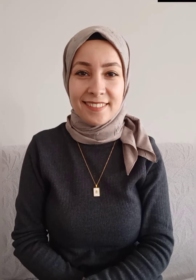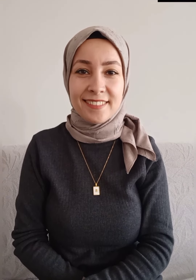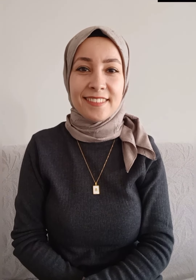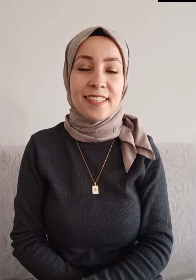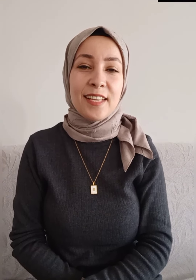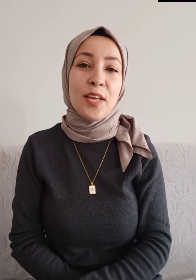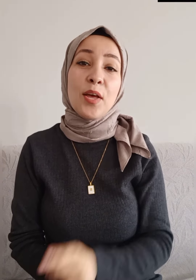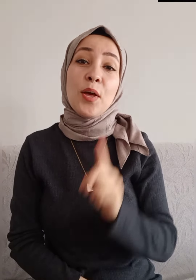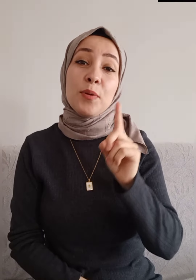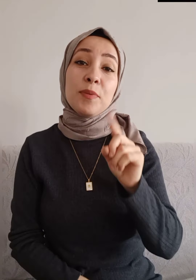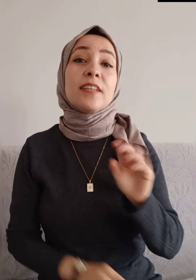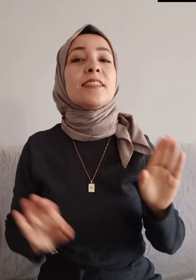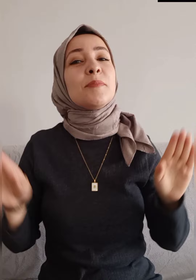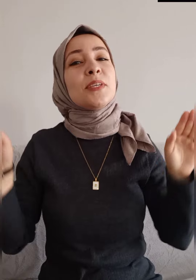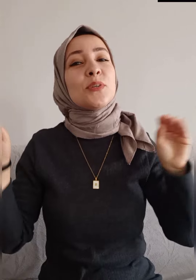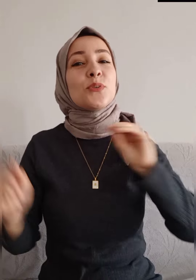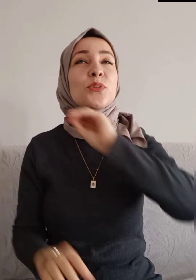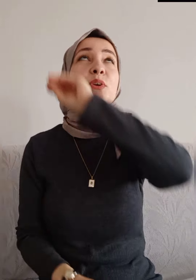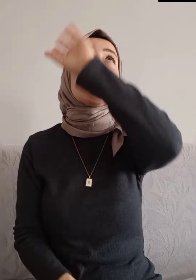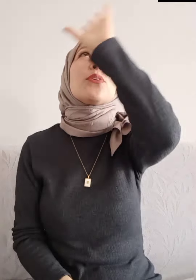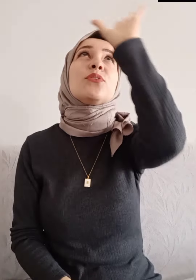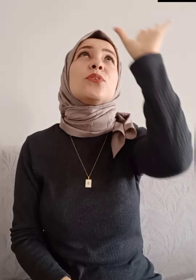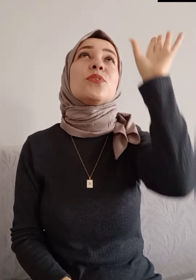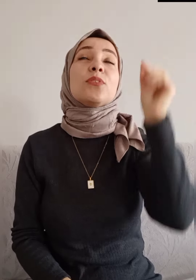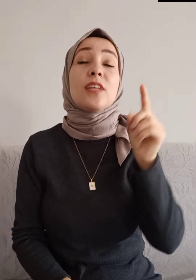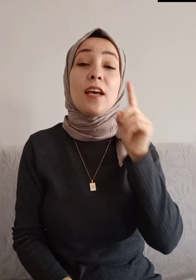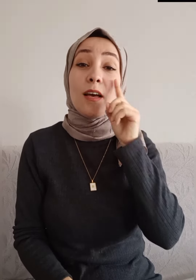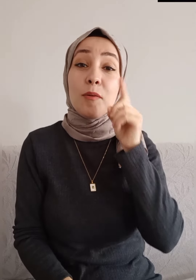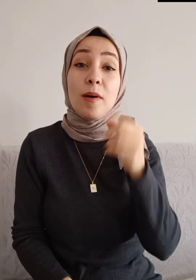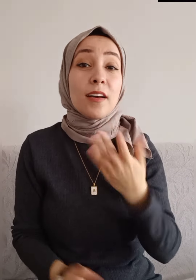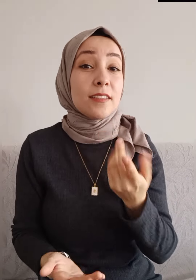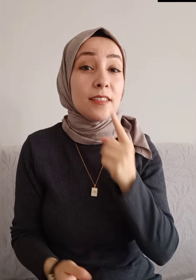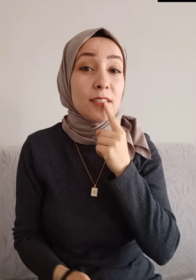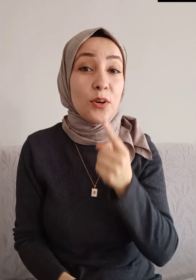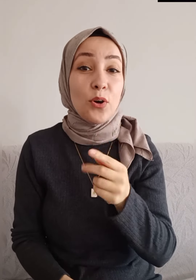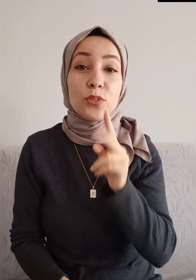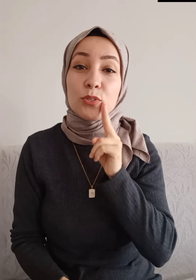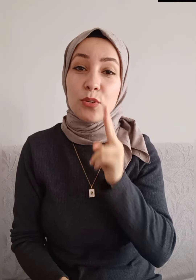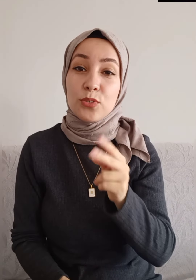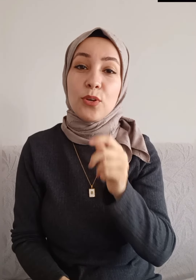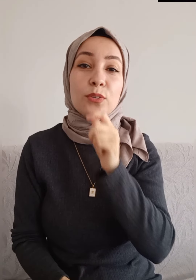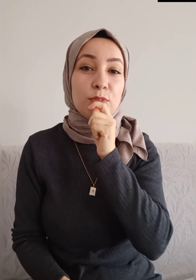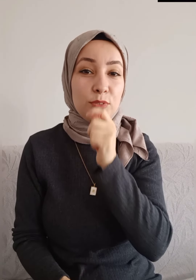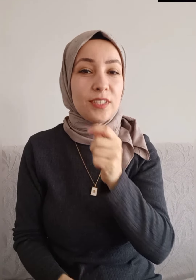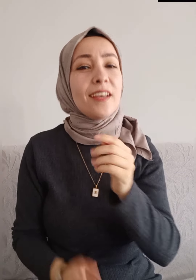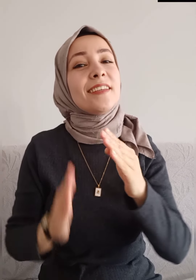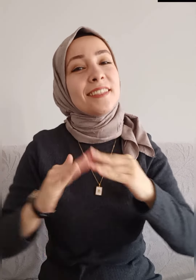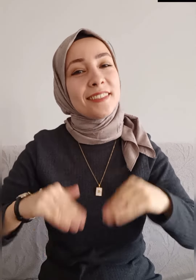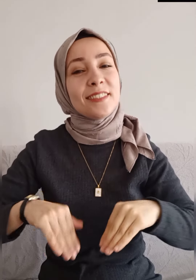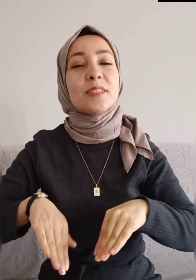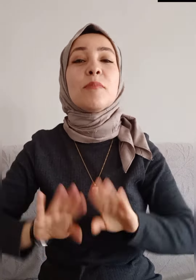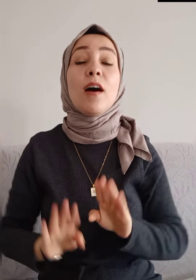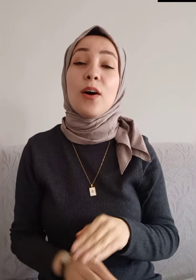sen. Bir de bir kuş gökyüzünde, hak biliyor son sözümle, yıkılma